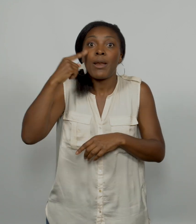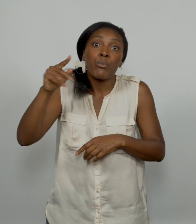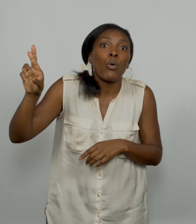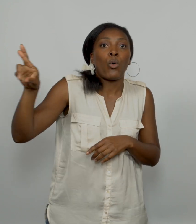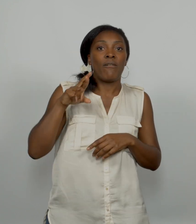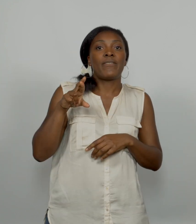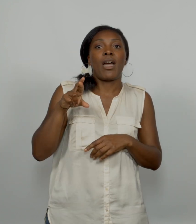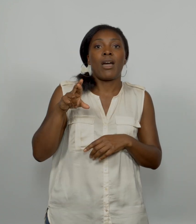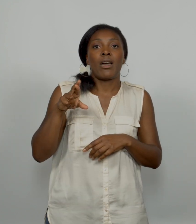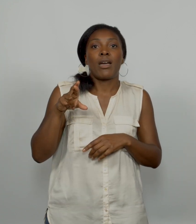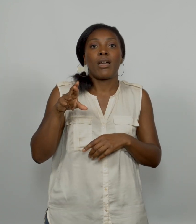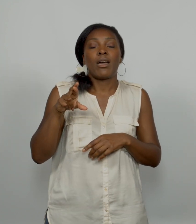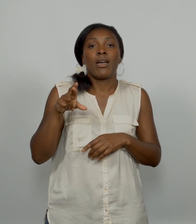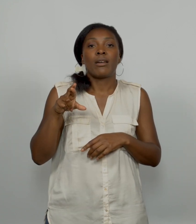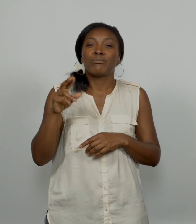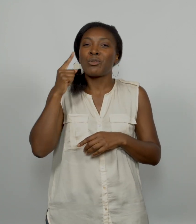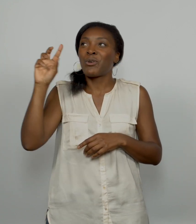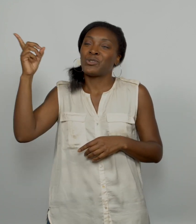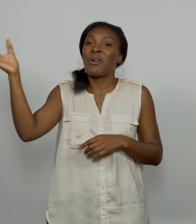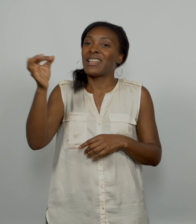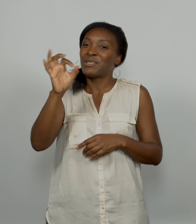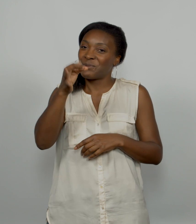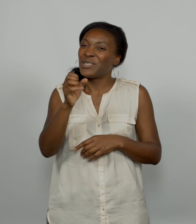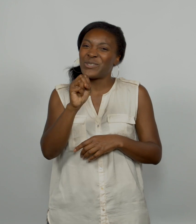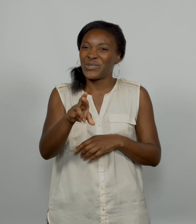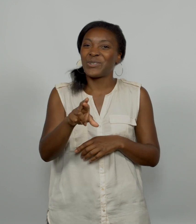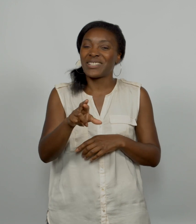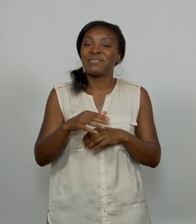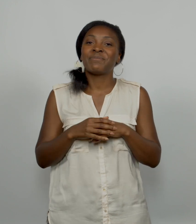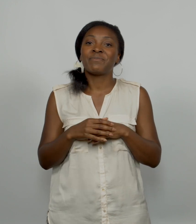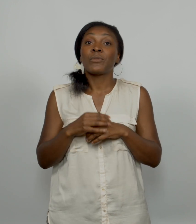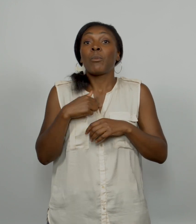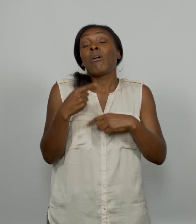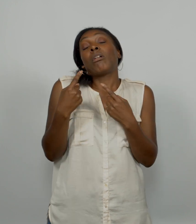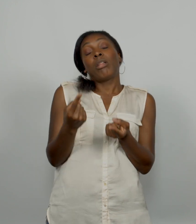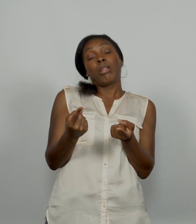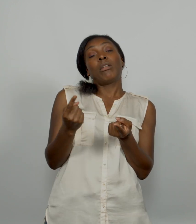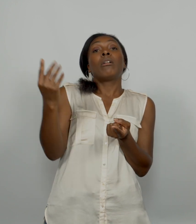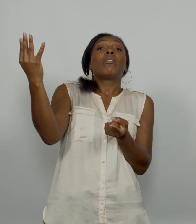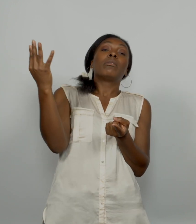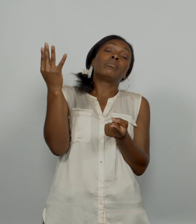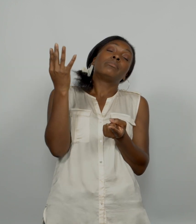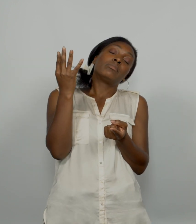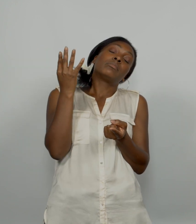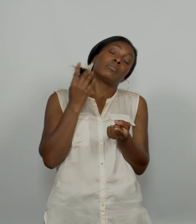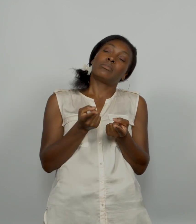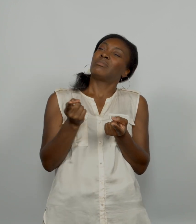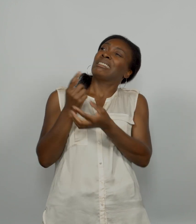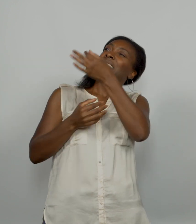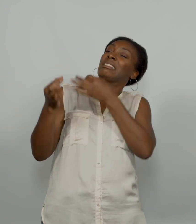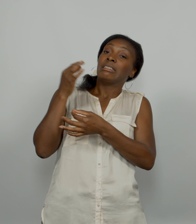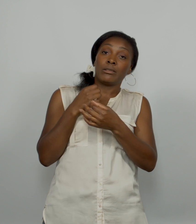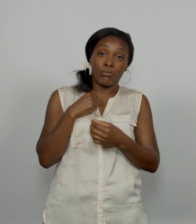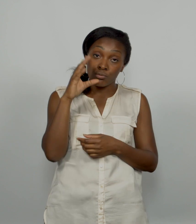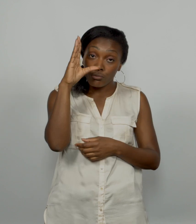devaient revenir vers moi. Et je pense que c'est Dieu qui leur a dit et me parlait. Je ne sais plus trop bien ce qu'ils m'ont dit, parce que j'étais tellement